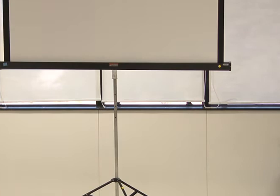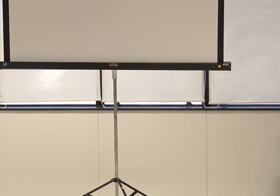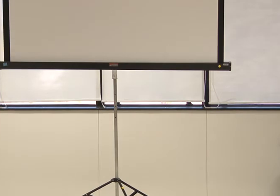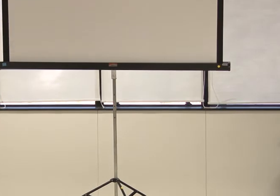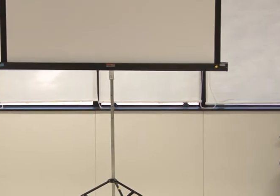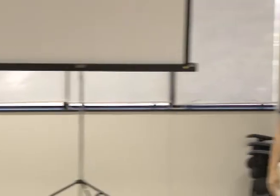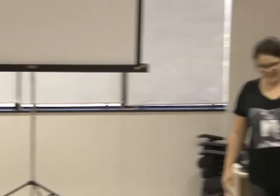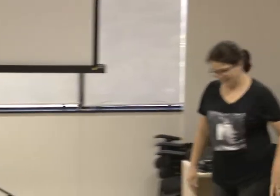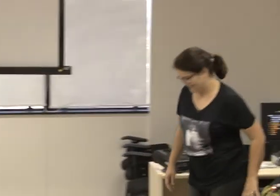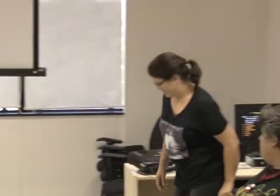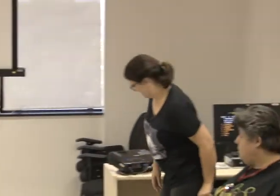Venha.